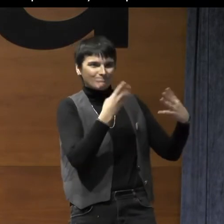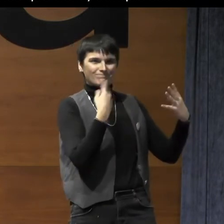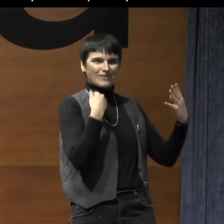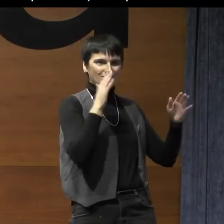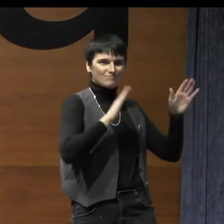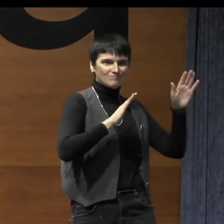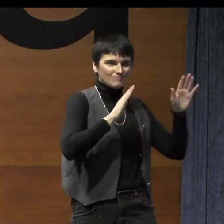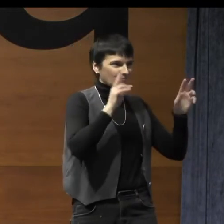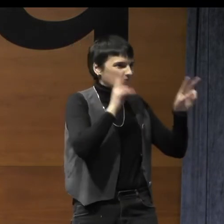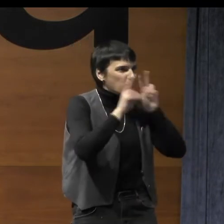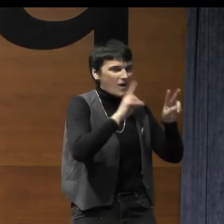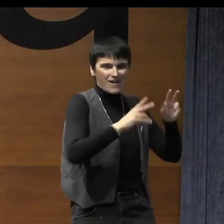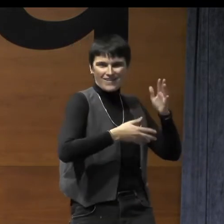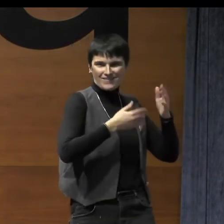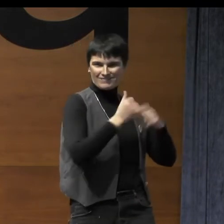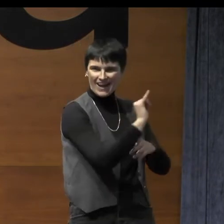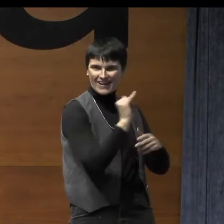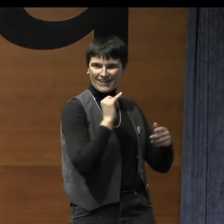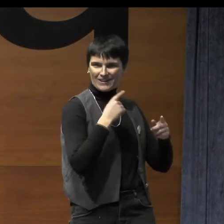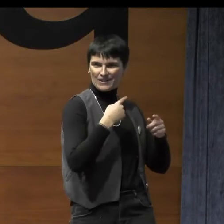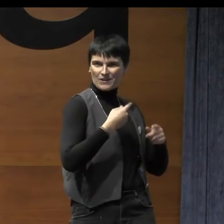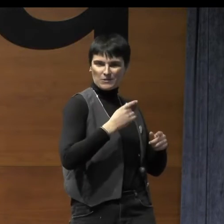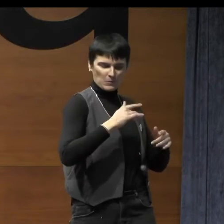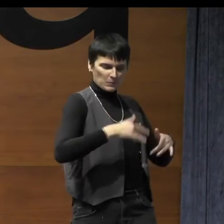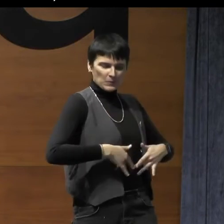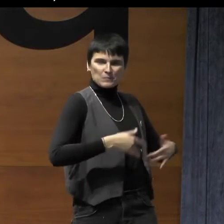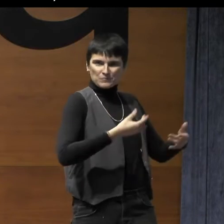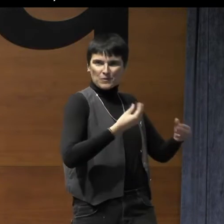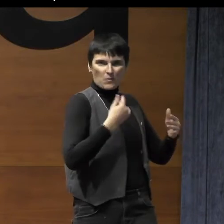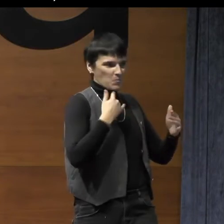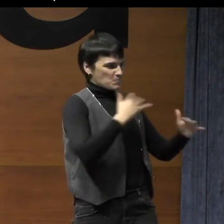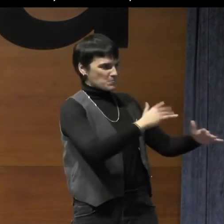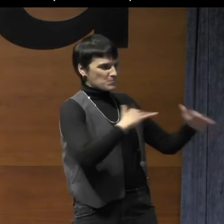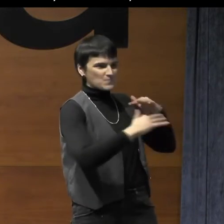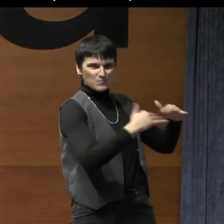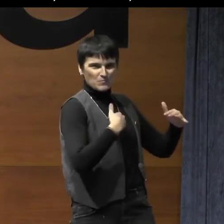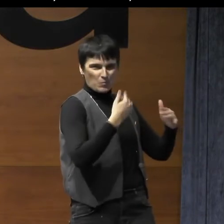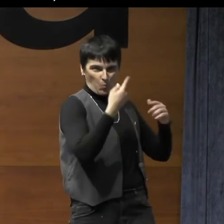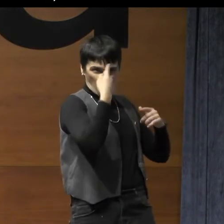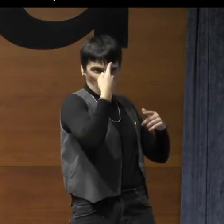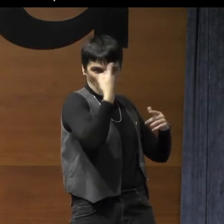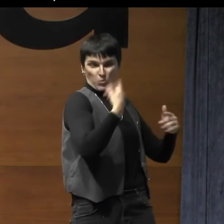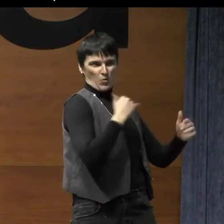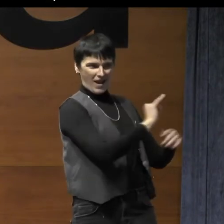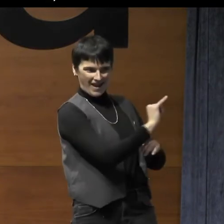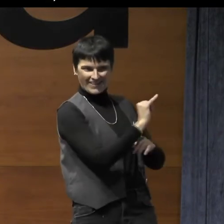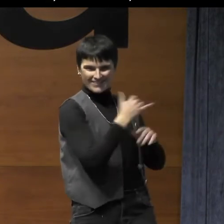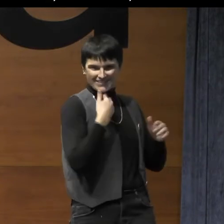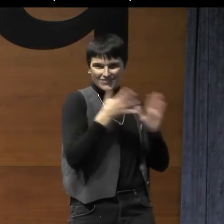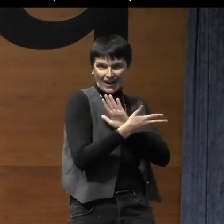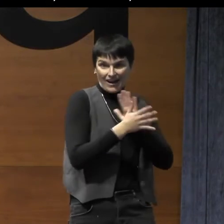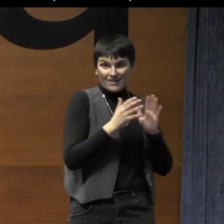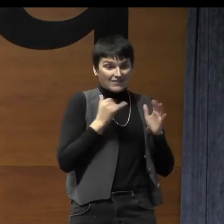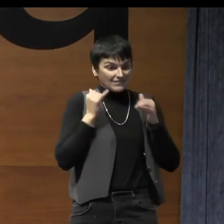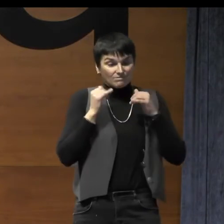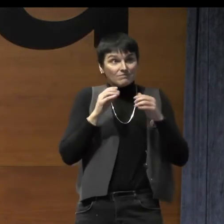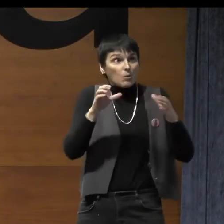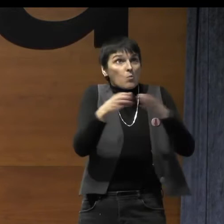casa, doméstica, muchas veces no se valida porque se piensa que es un poco